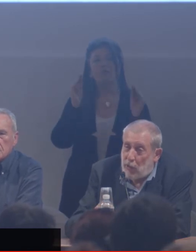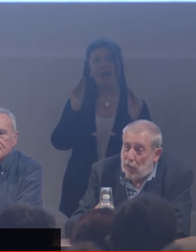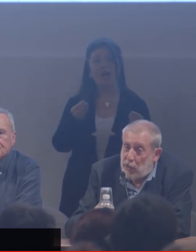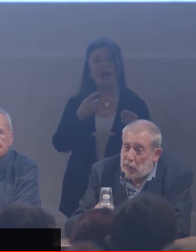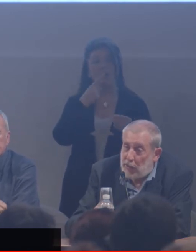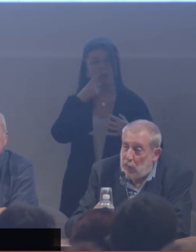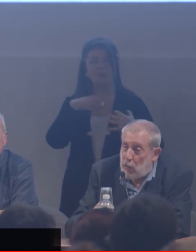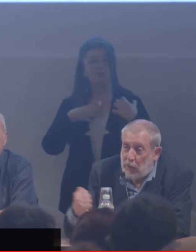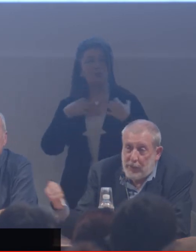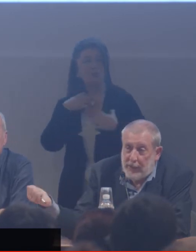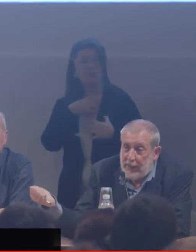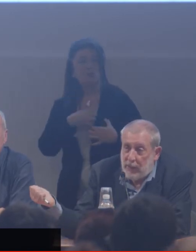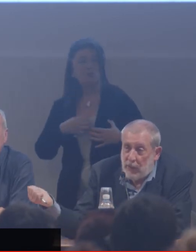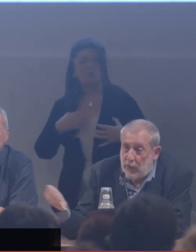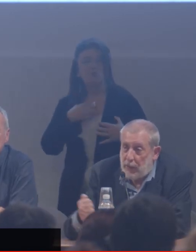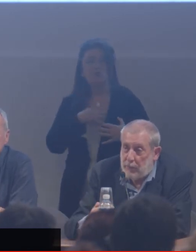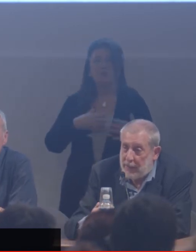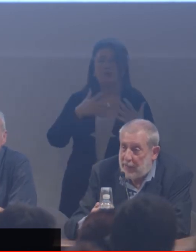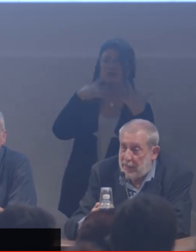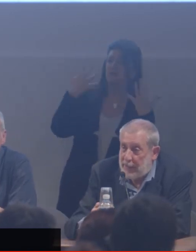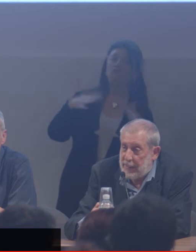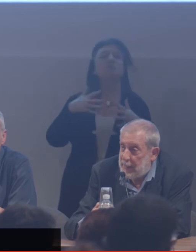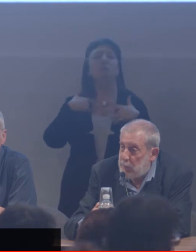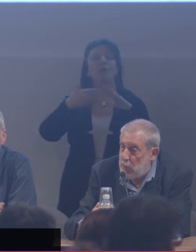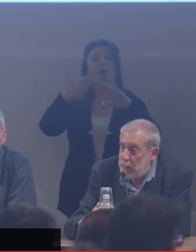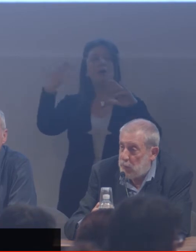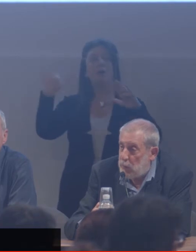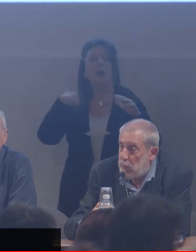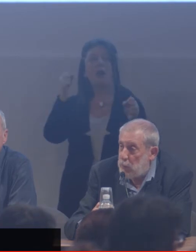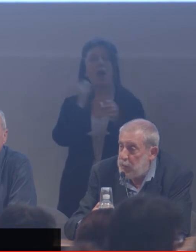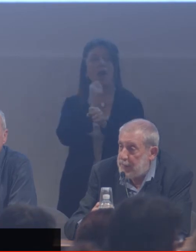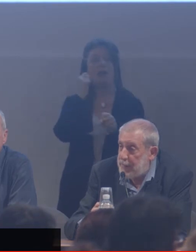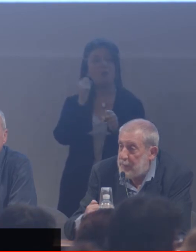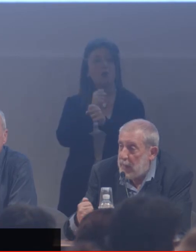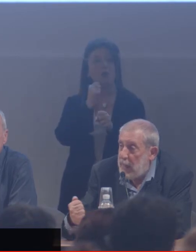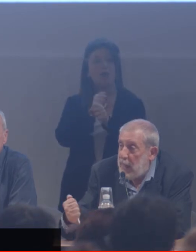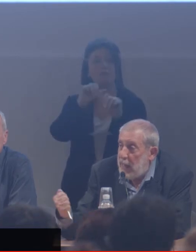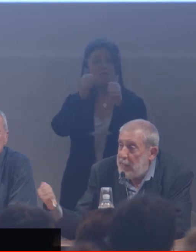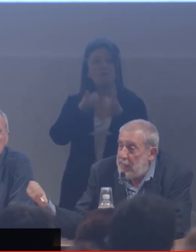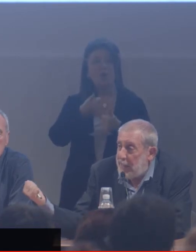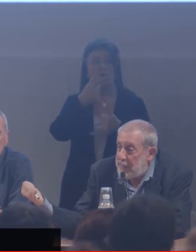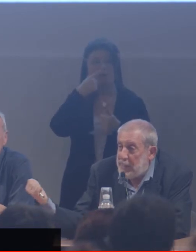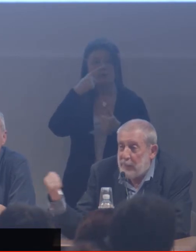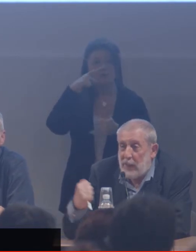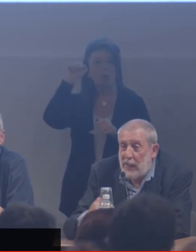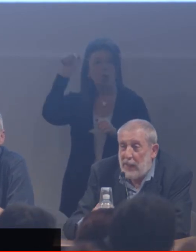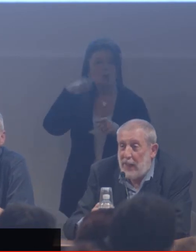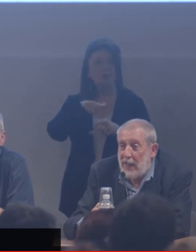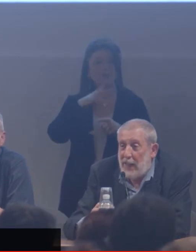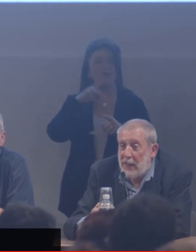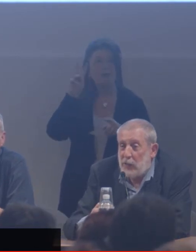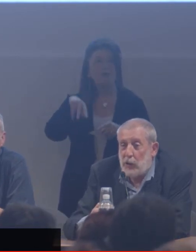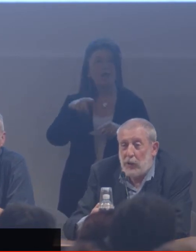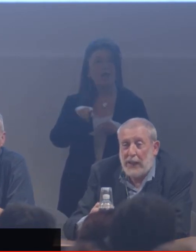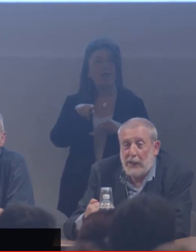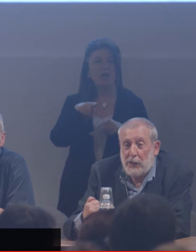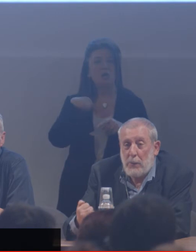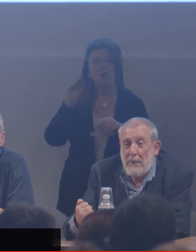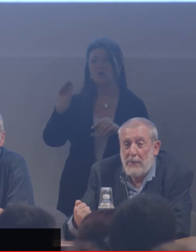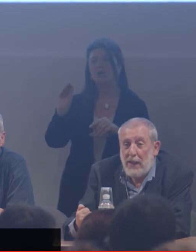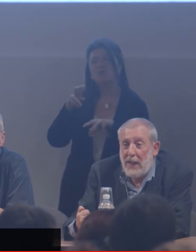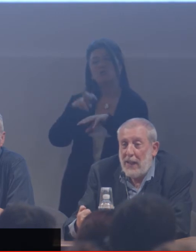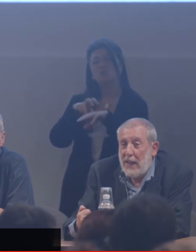lavoravo allora al giornale L'Ora, quindi ero praticamente bollato come comunista, e gli chiesi: dottor